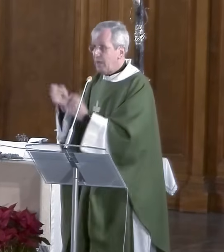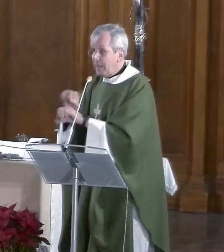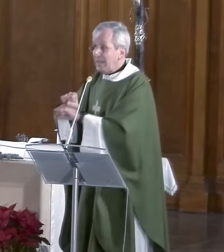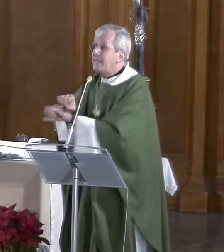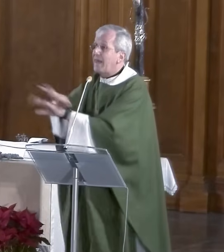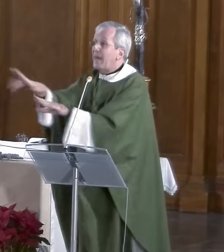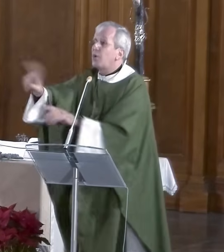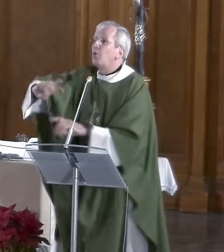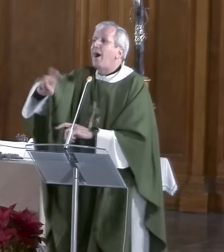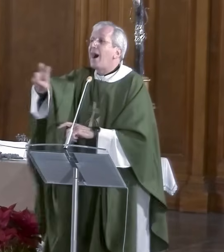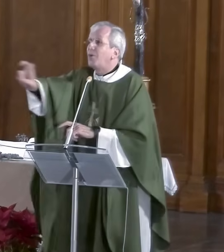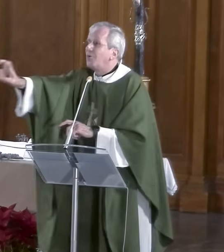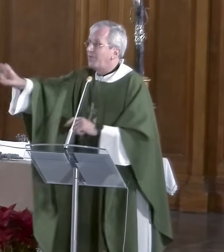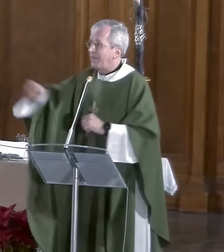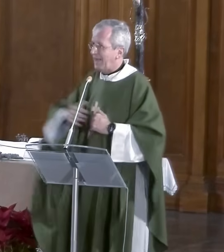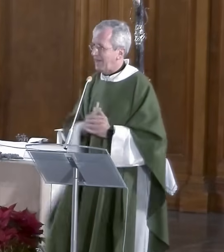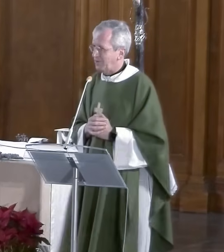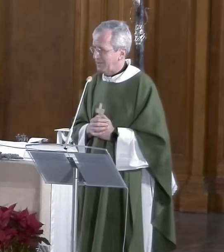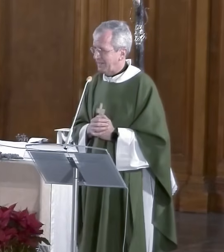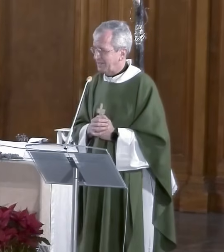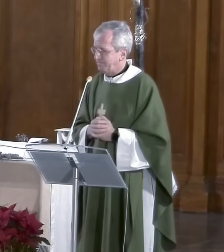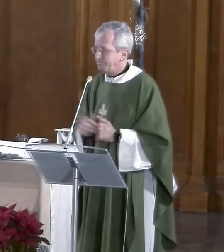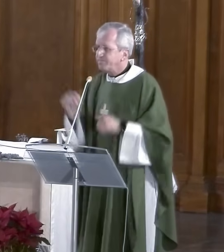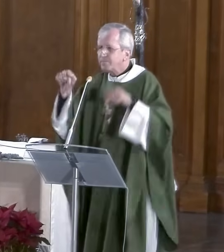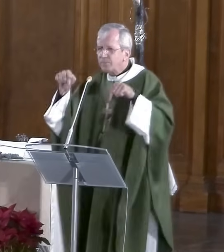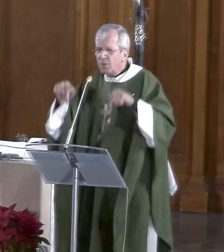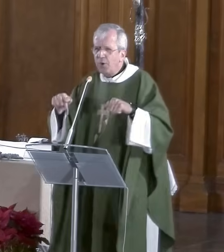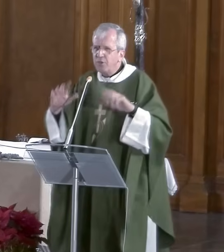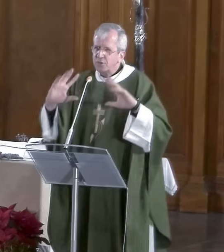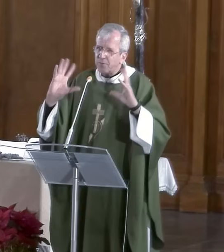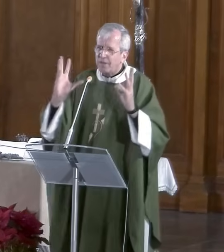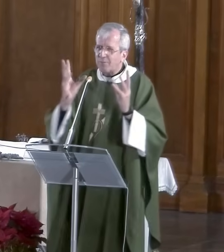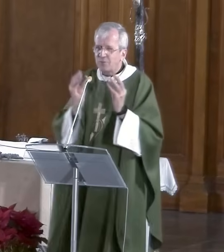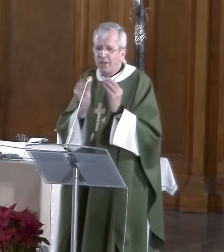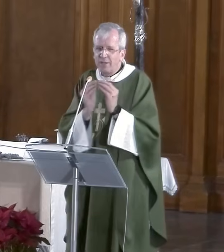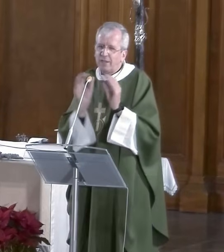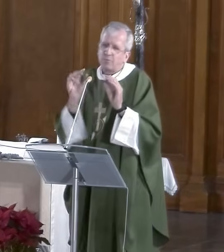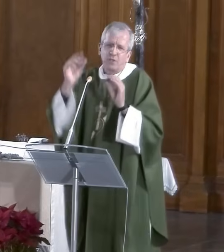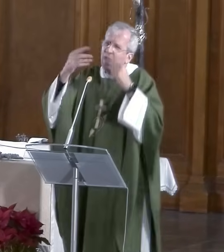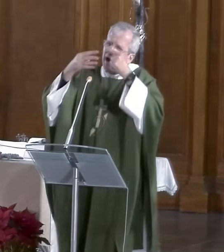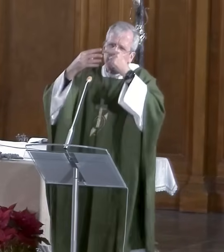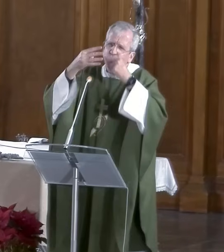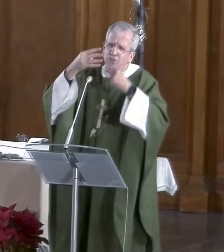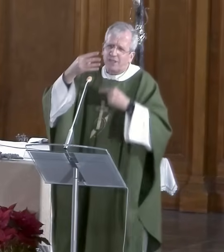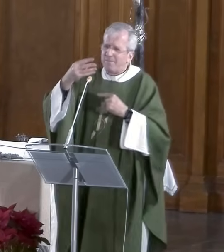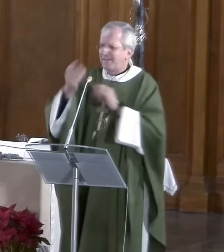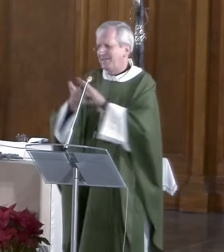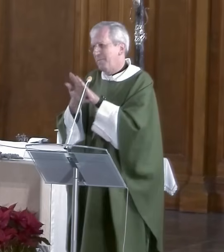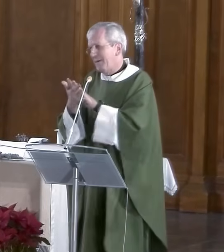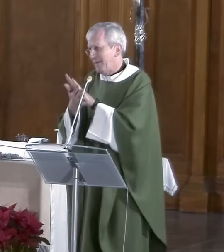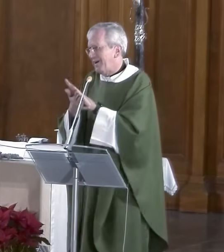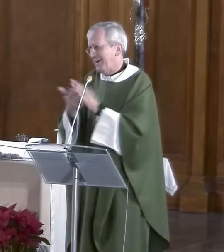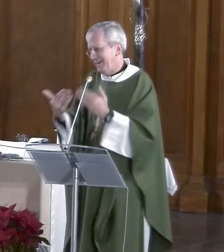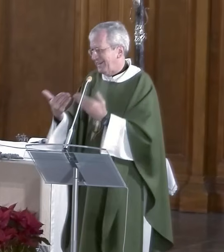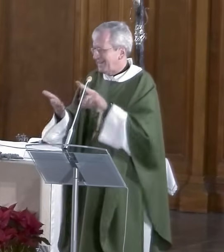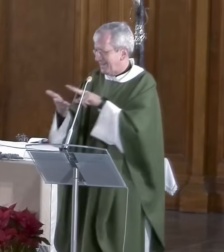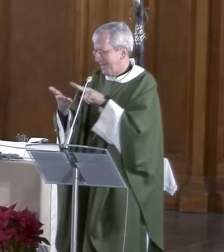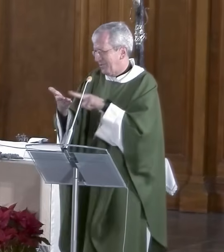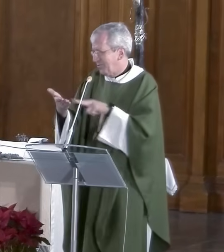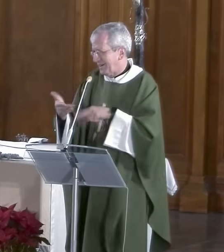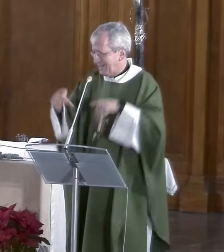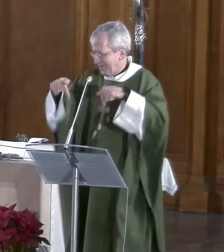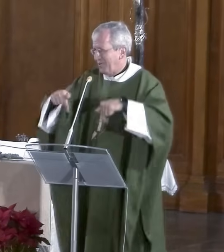Jesús y a darlo a conocer a los demás. Hoy nos podríamos, diríamos, hay muchos temas para hablar en